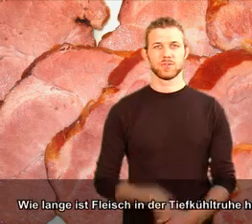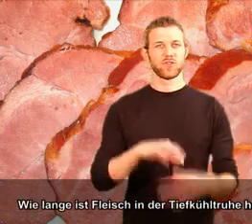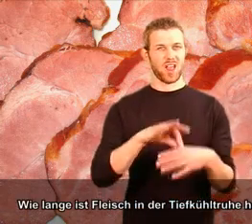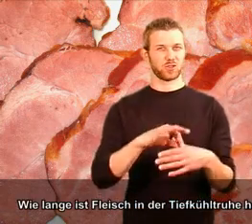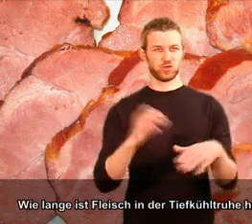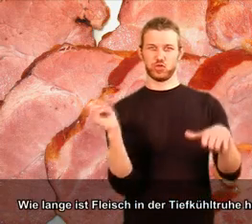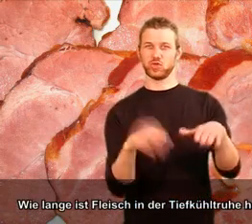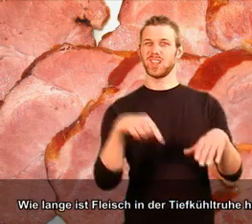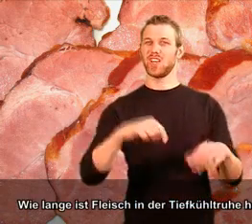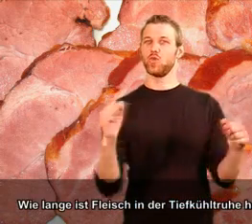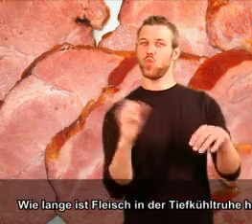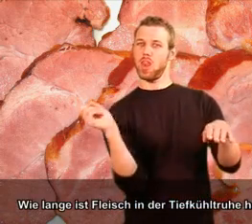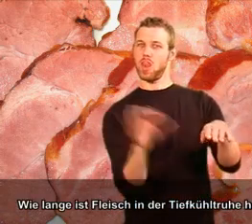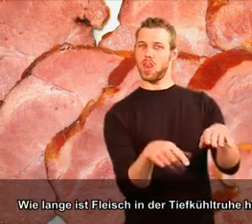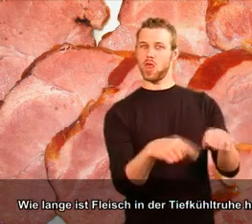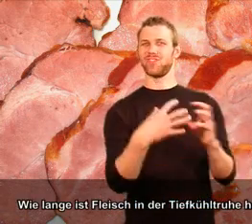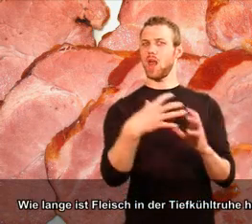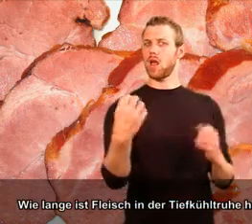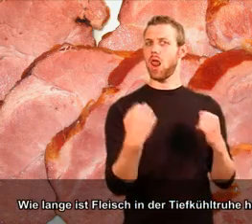Wie lange ist Fleisch in der Tiefkühltruhe haltbar?